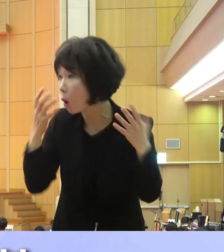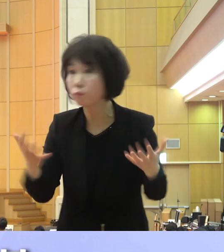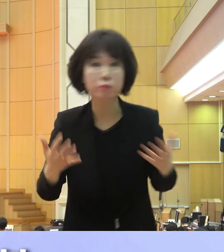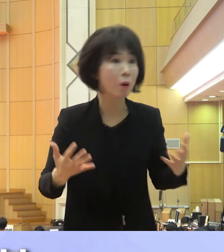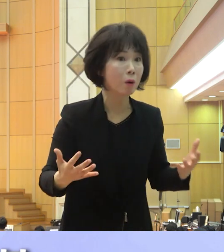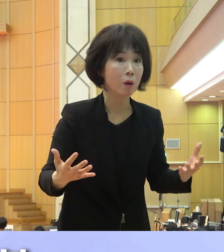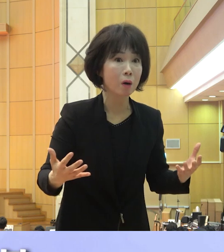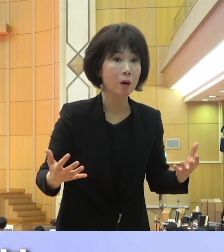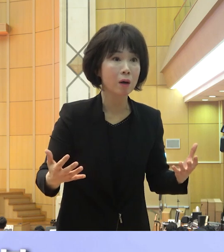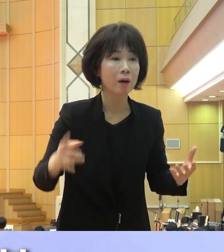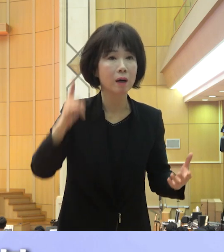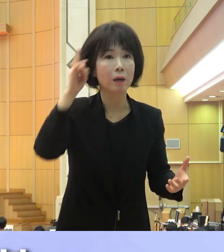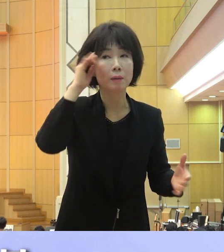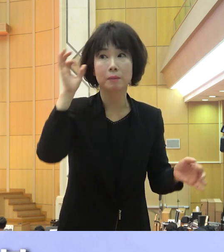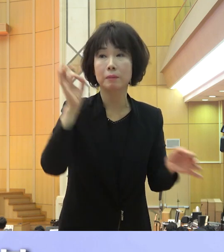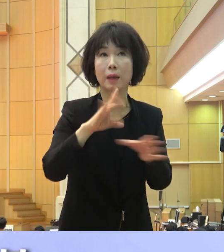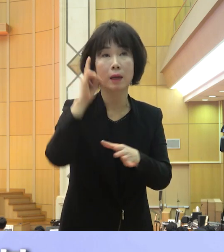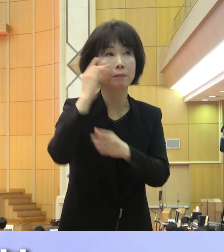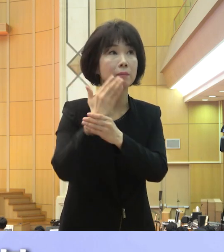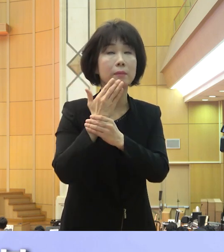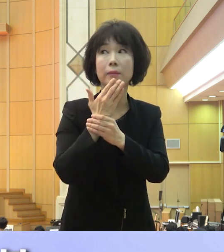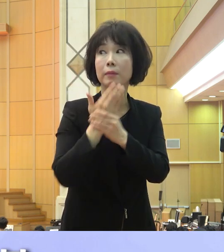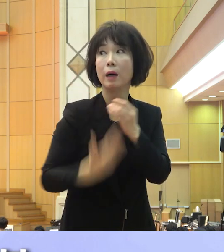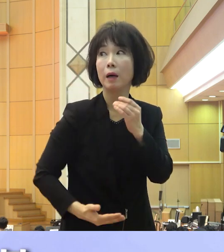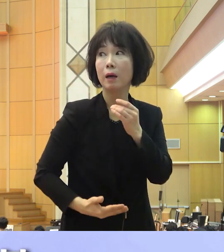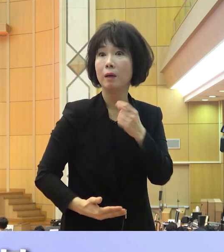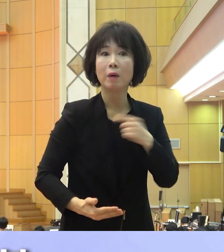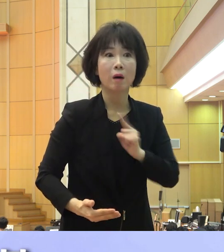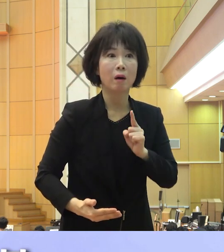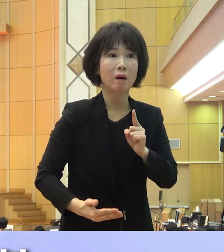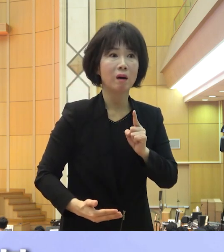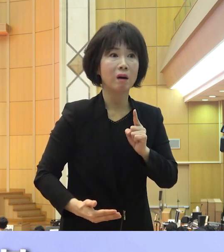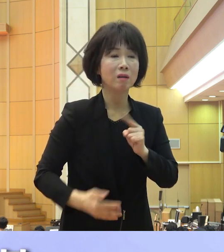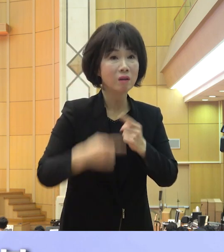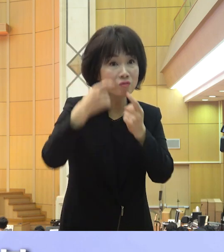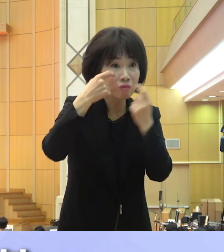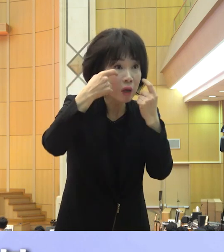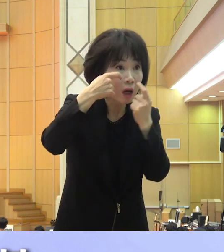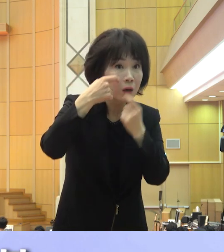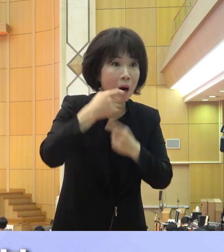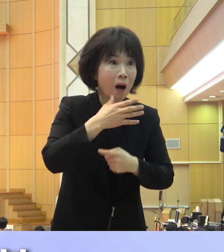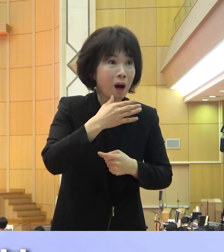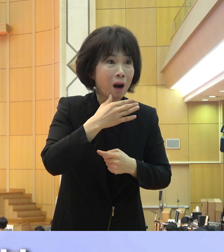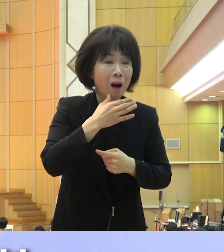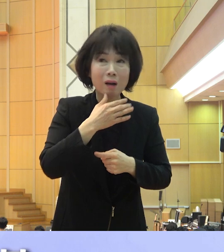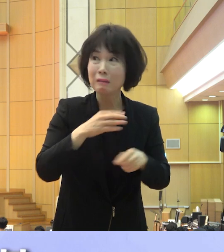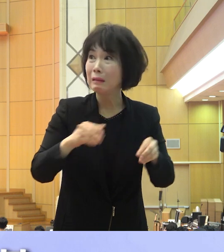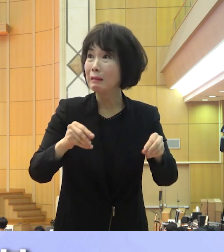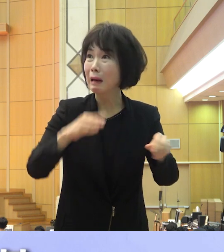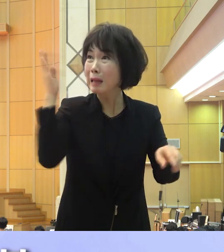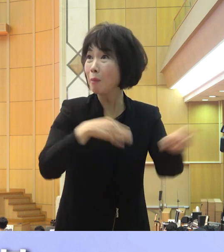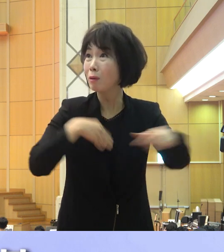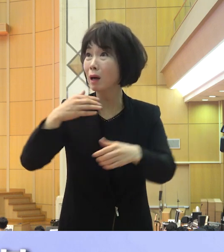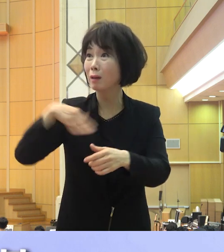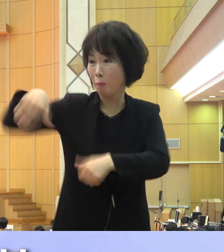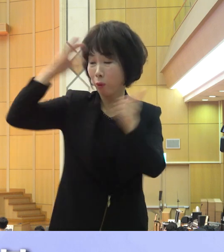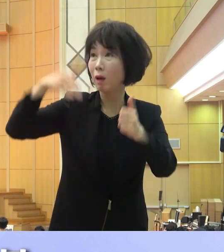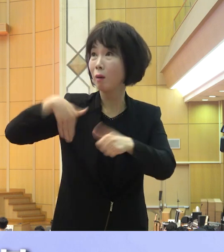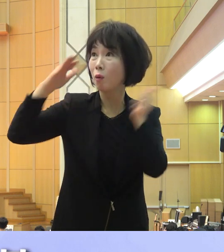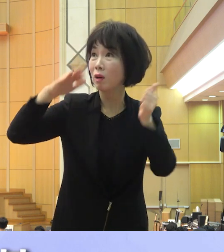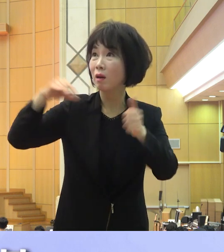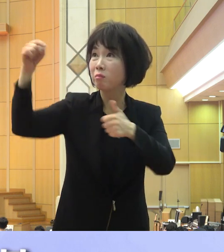육신적으로 그 땅을 바라봤을 때, 야, 어떻게 이런 곳에 하나님이 나를